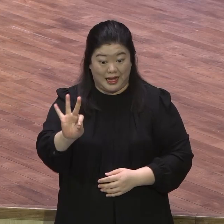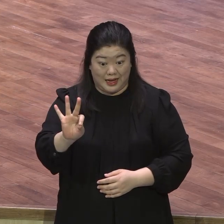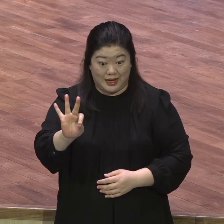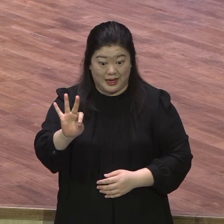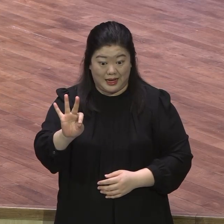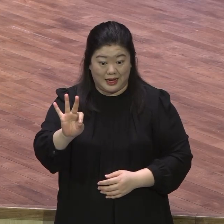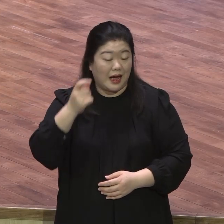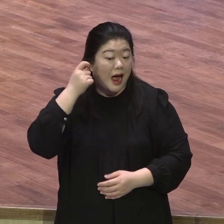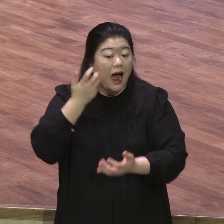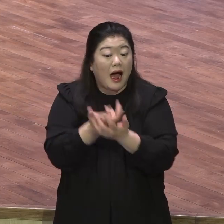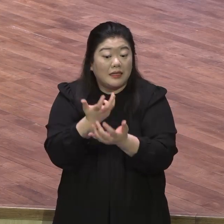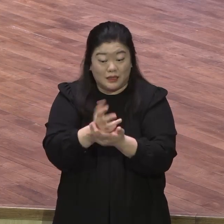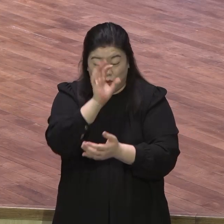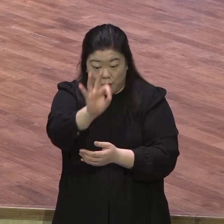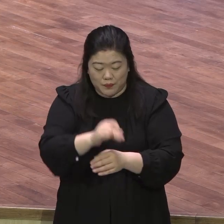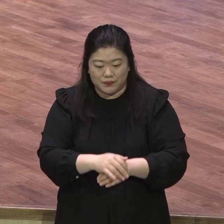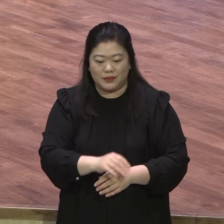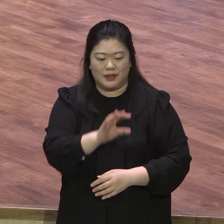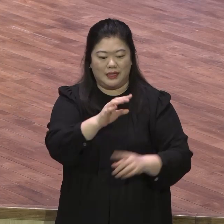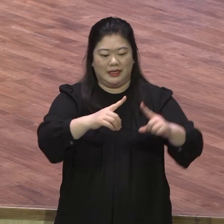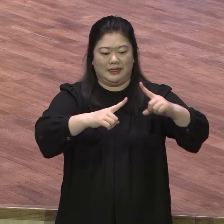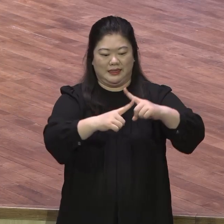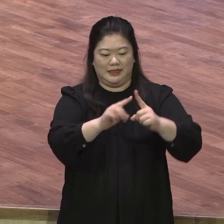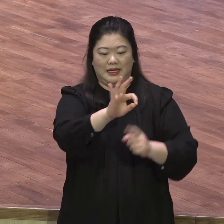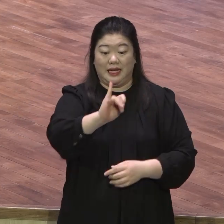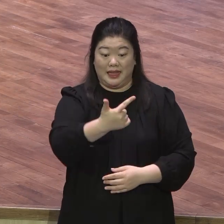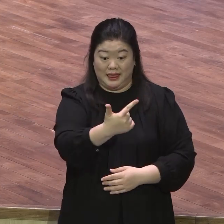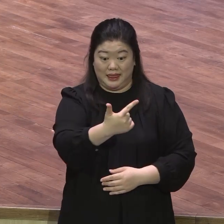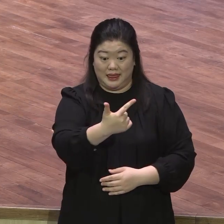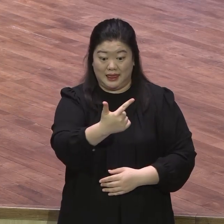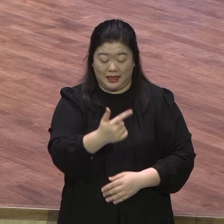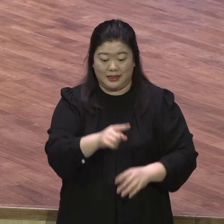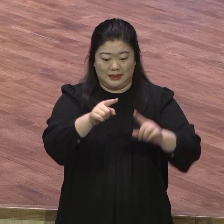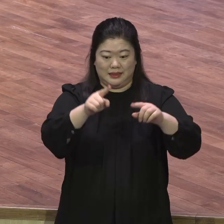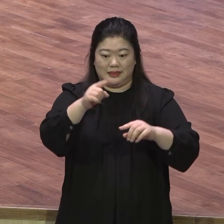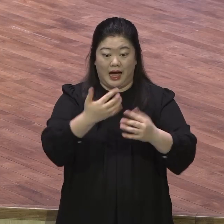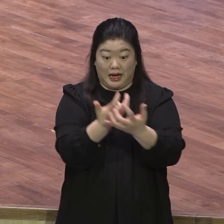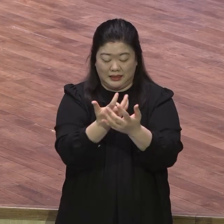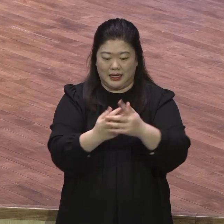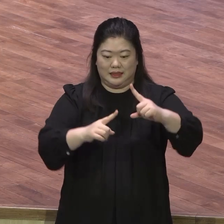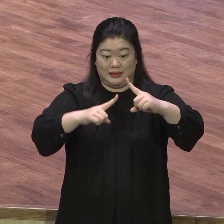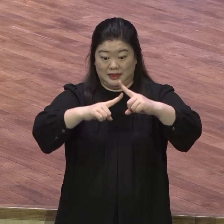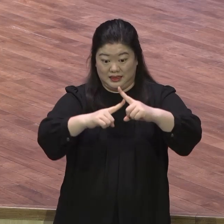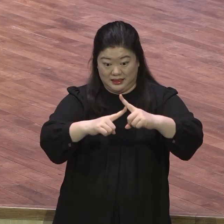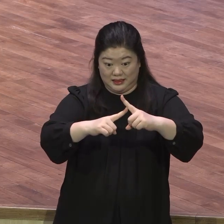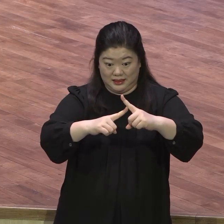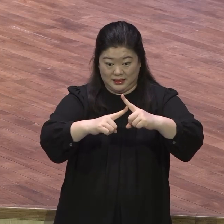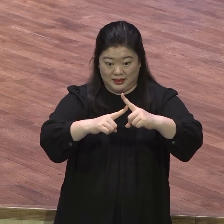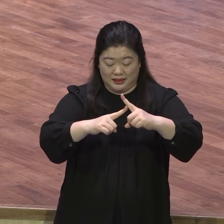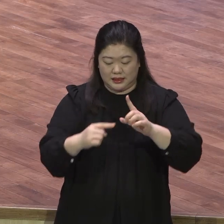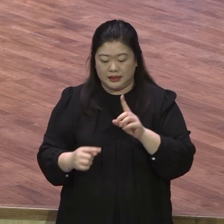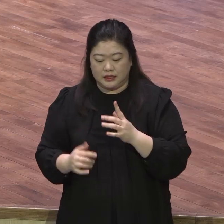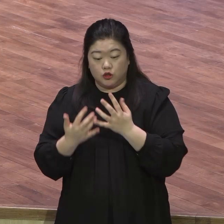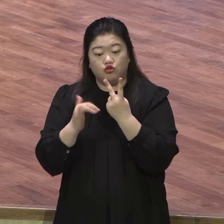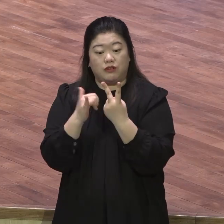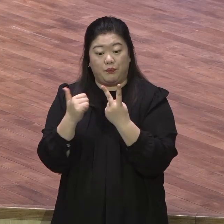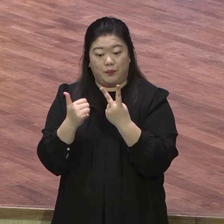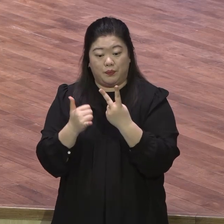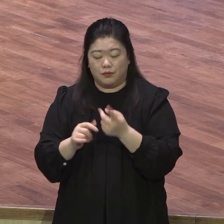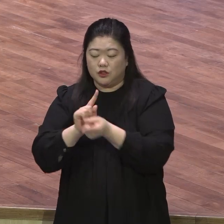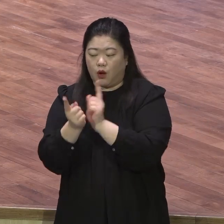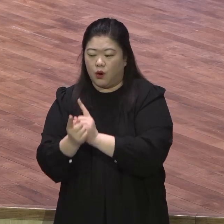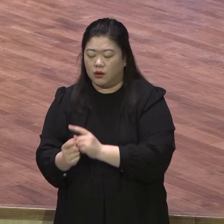사람인자 사람인자가 뭐예요? 두 사람이 서로 바치고 있는 거예요. 한 사람씩 바치고 있는 이 사람인자예요. 그래서 무슨